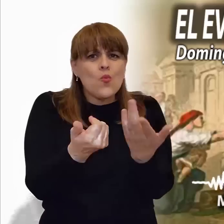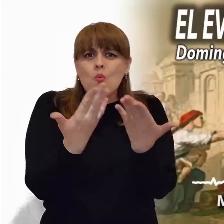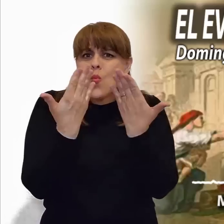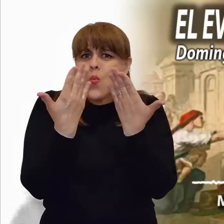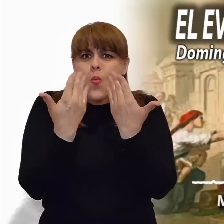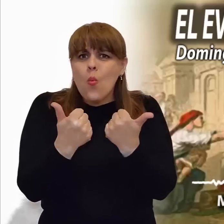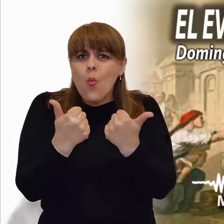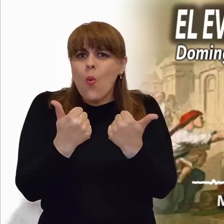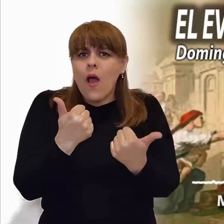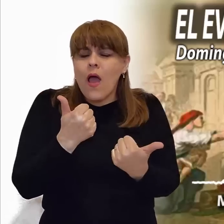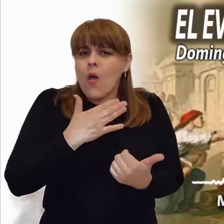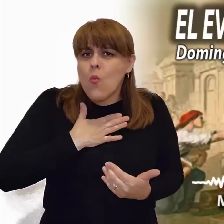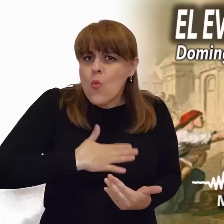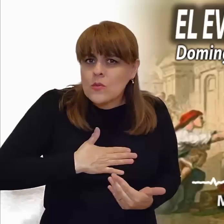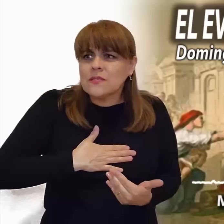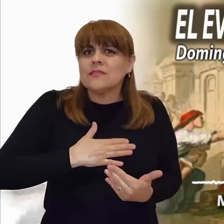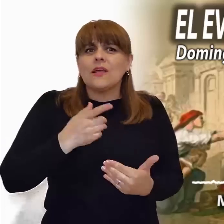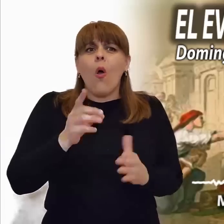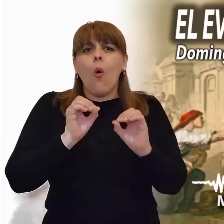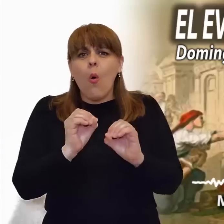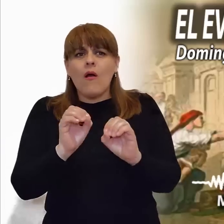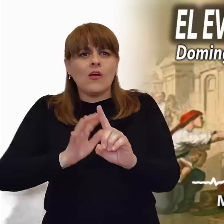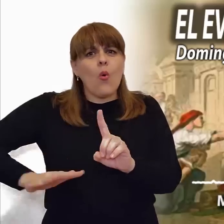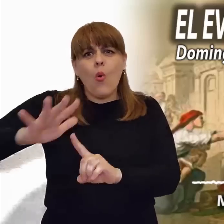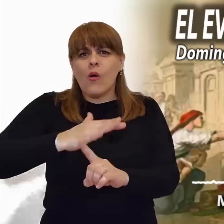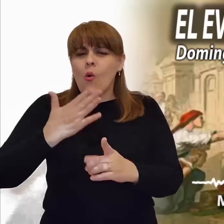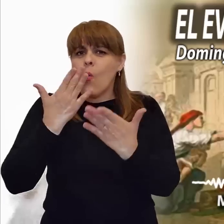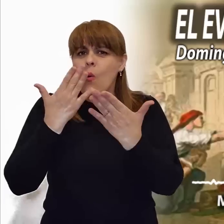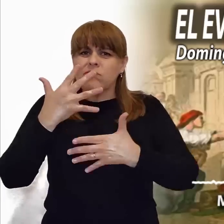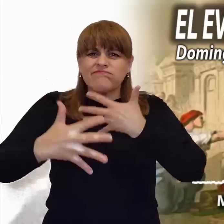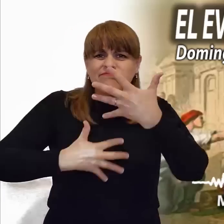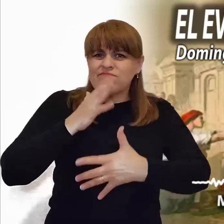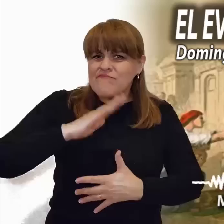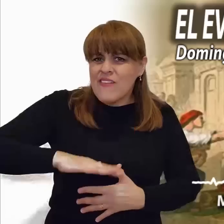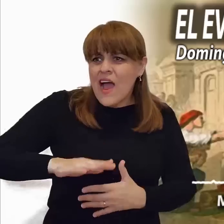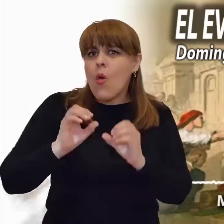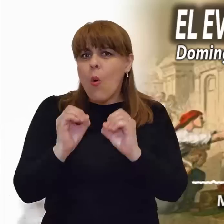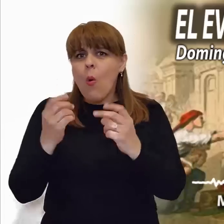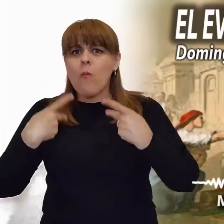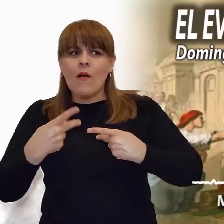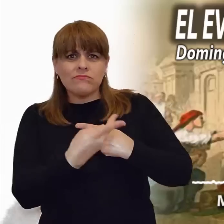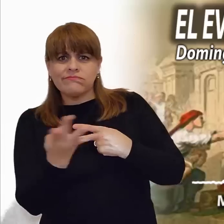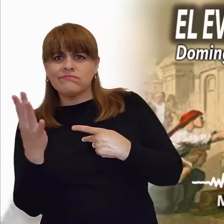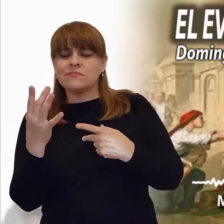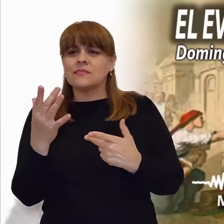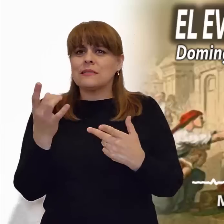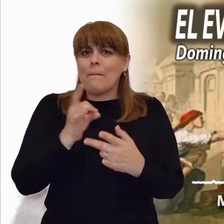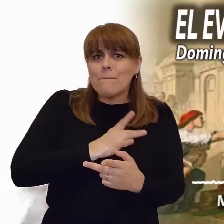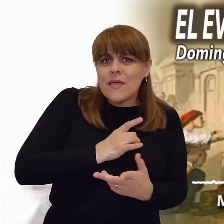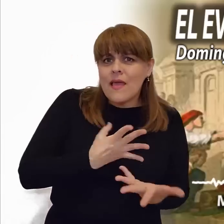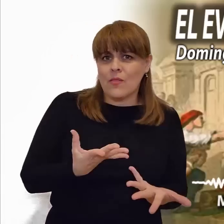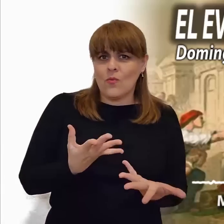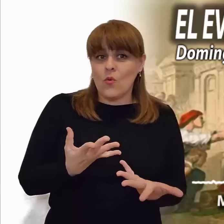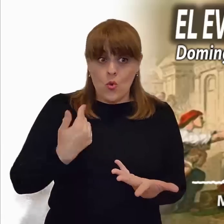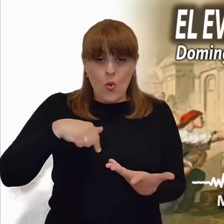en la corrupción de las instituciones y en el miedo de todos los ciudadanos. La tentación